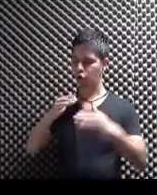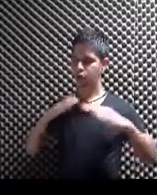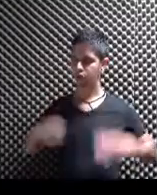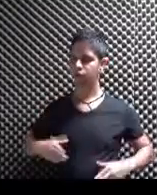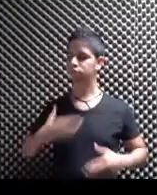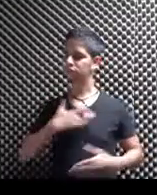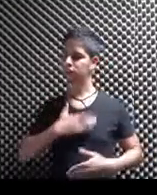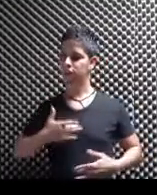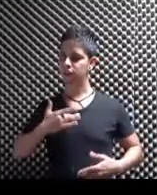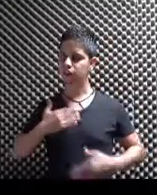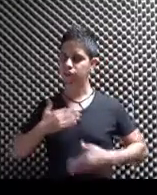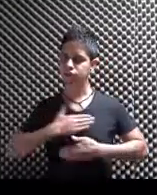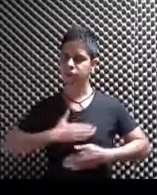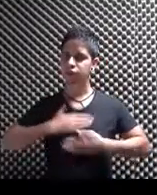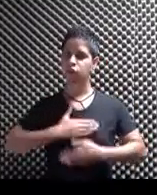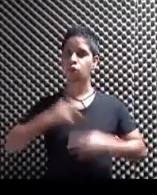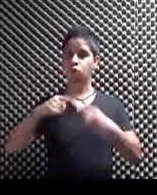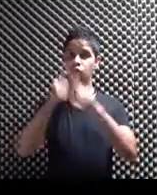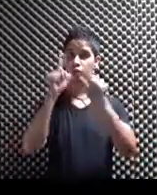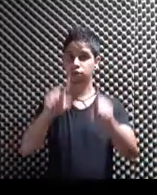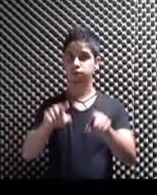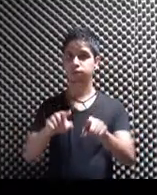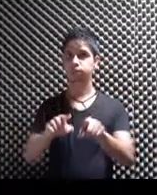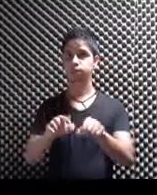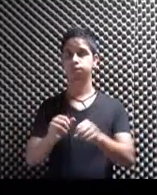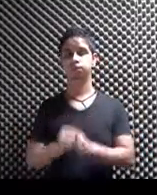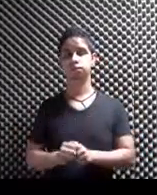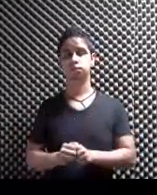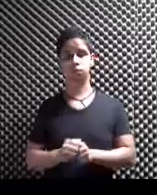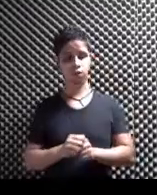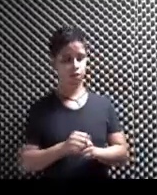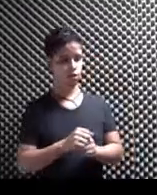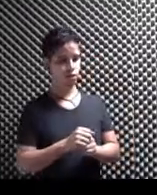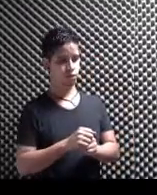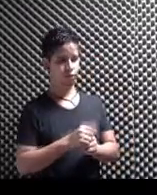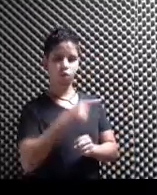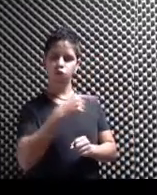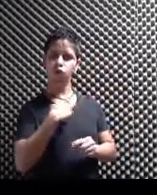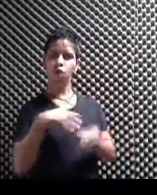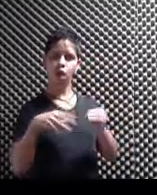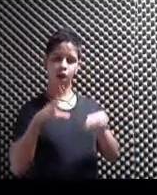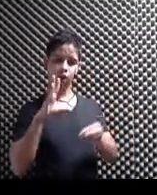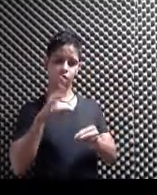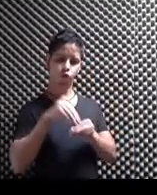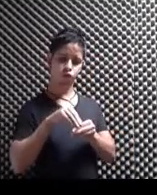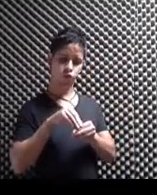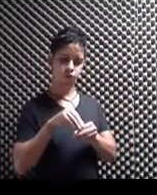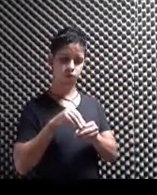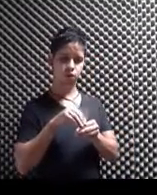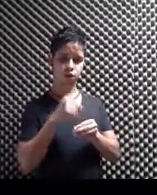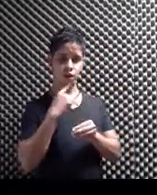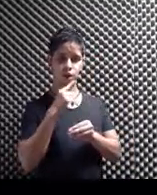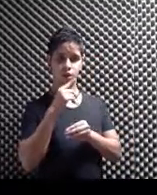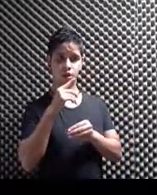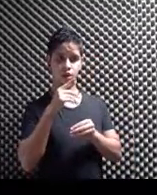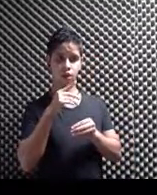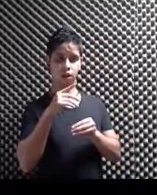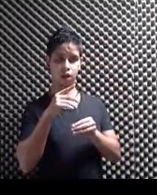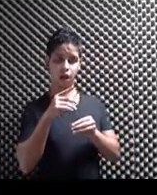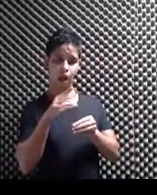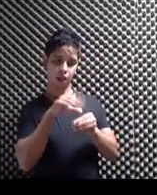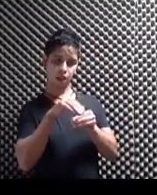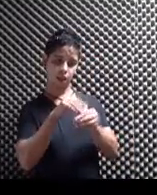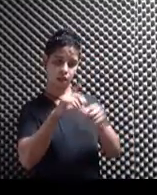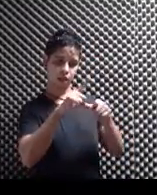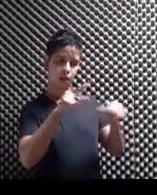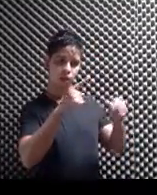clientes. Y eso incluye también, por ejemplo, adiestrarlos, ¿verdad? No a todos, quizás, pero en lenguaje de señas, ¿verdad? En algún